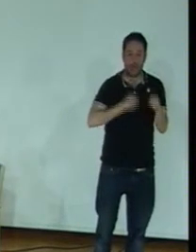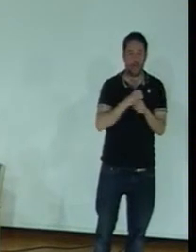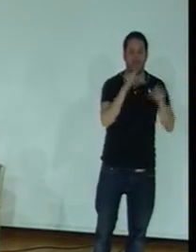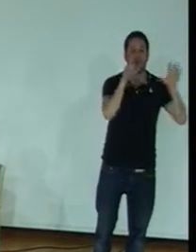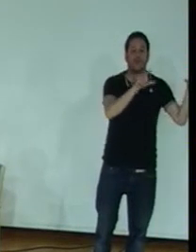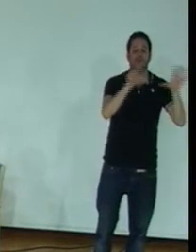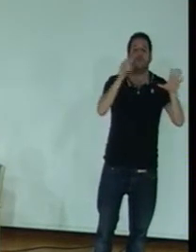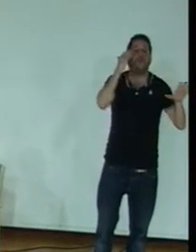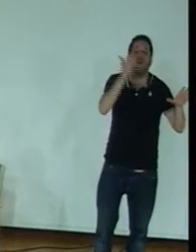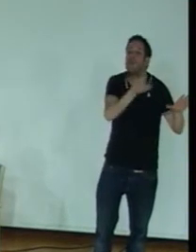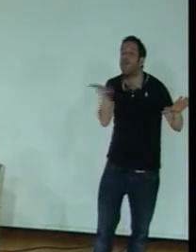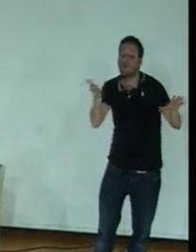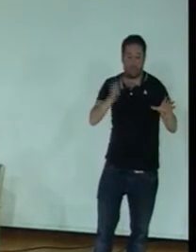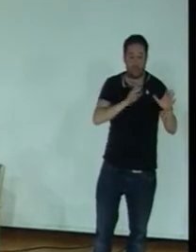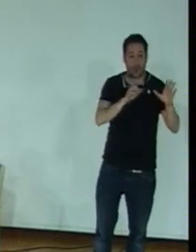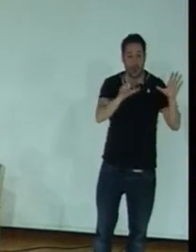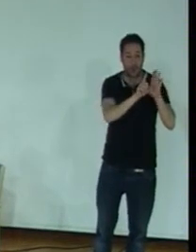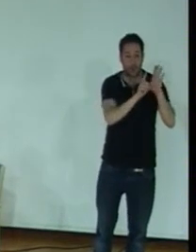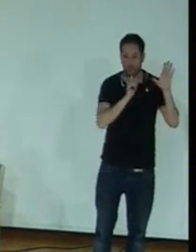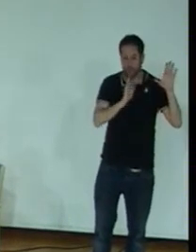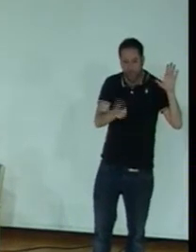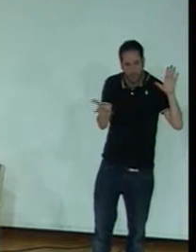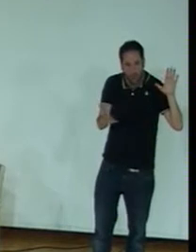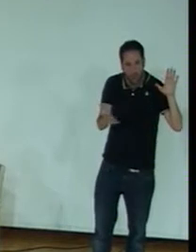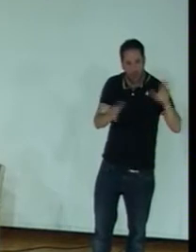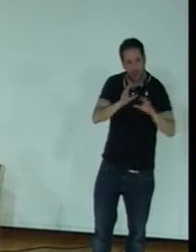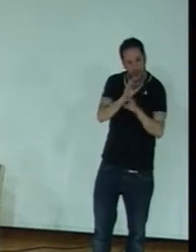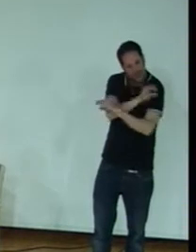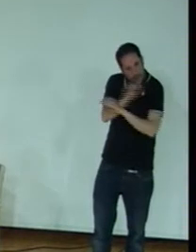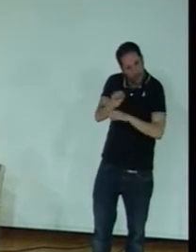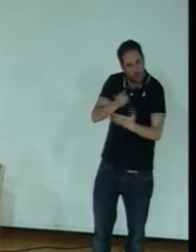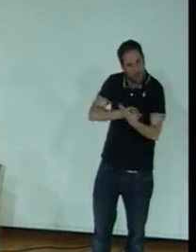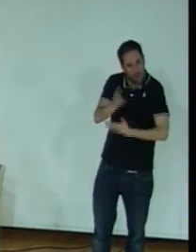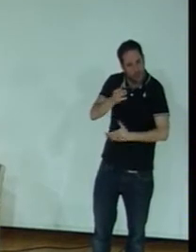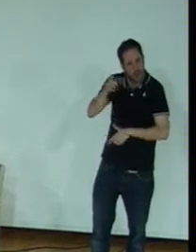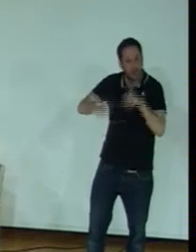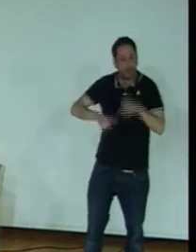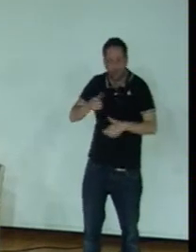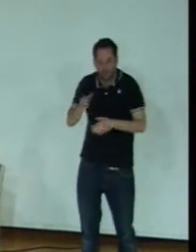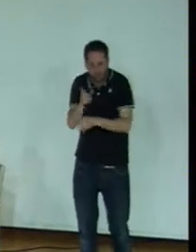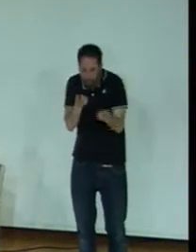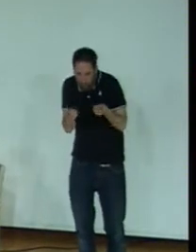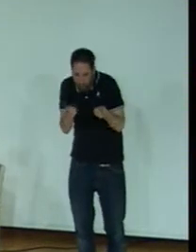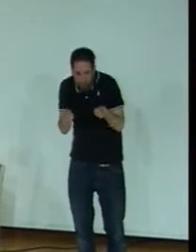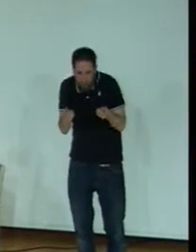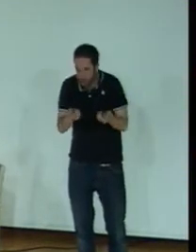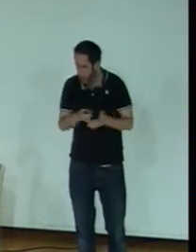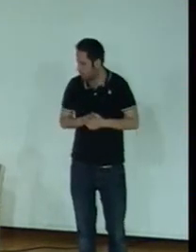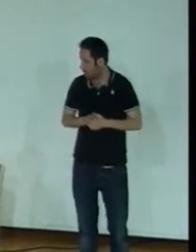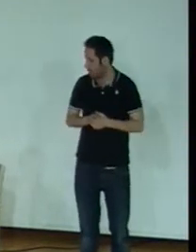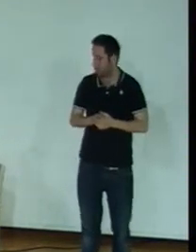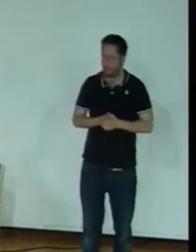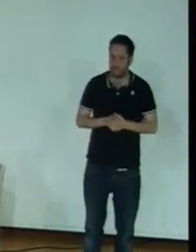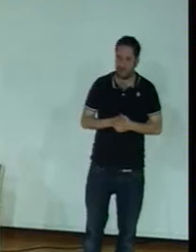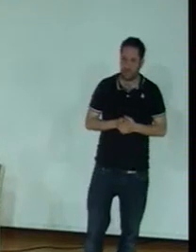tous, impose une sécurité des données qui sont traitées par des différents opérateurs, qui sont responsables des données qu'ils traitent. Donc on pourrait